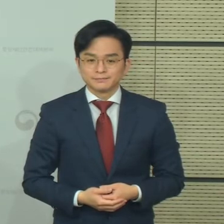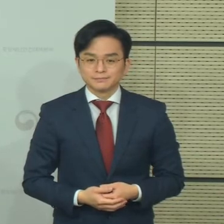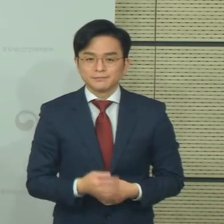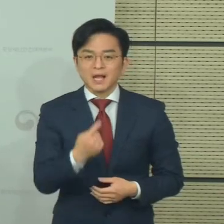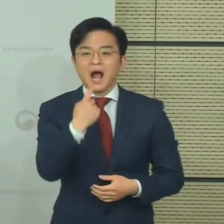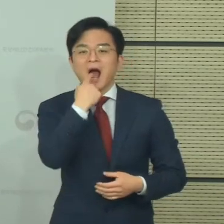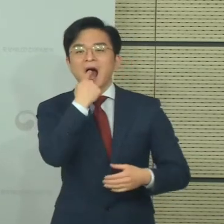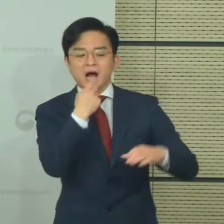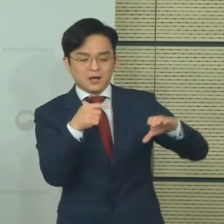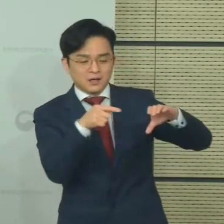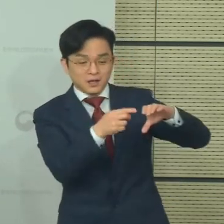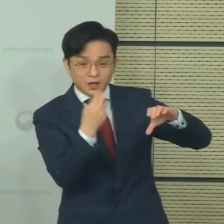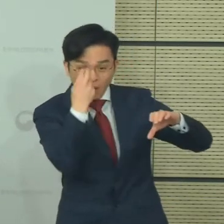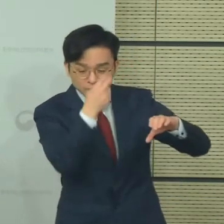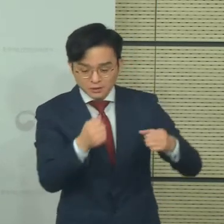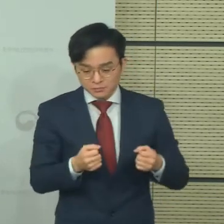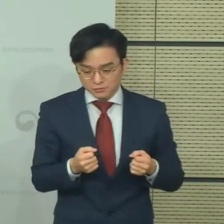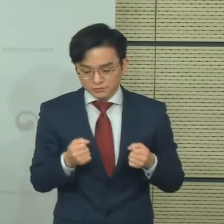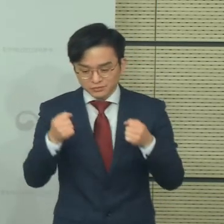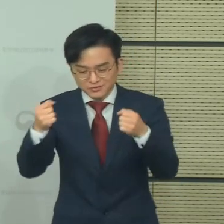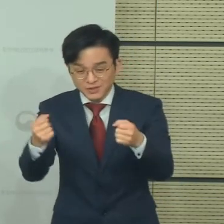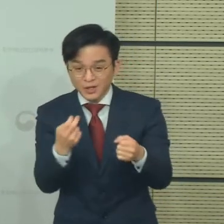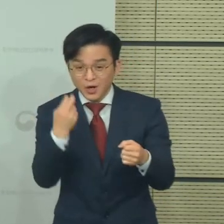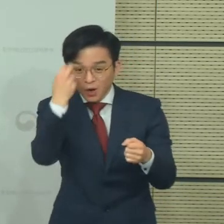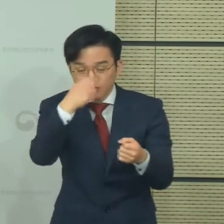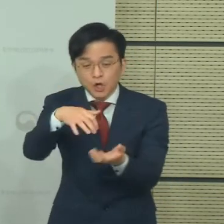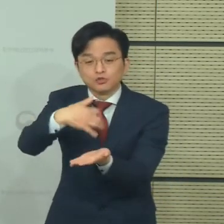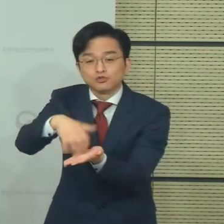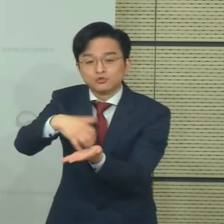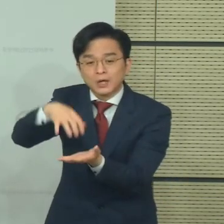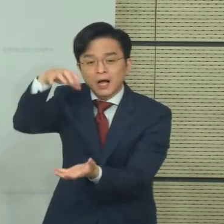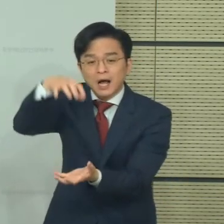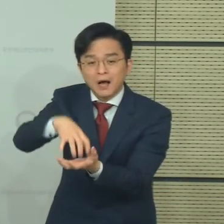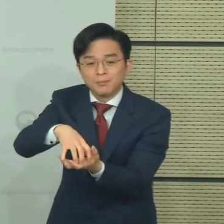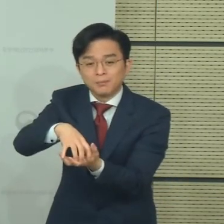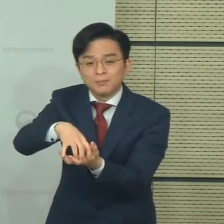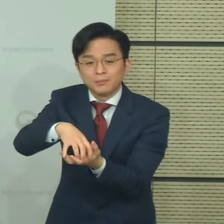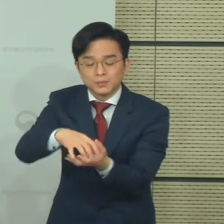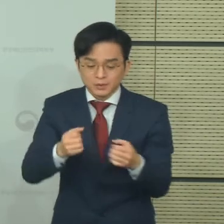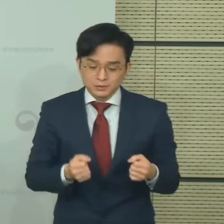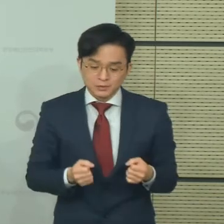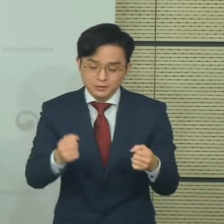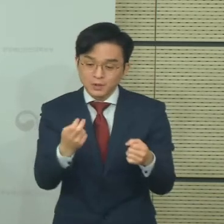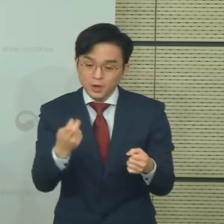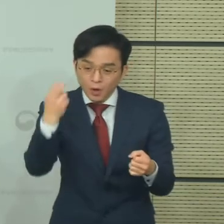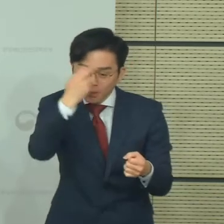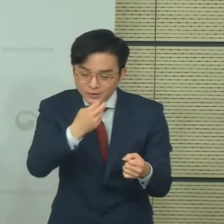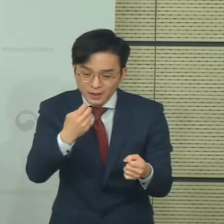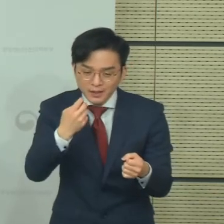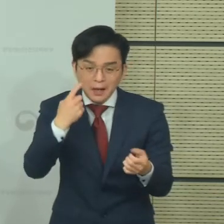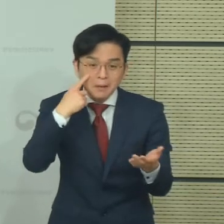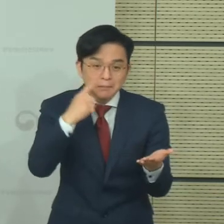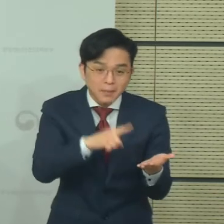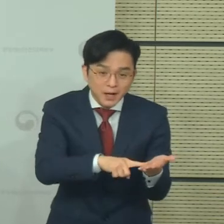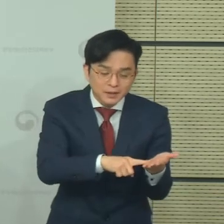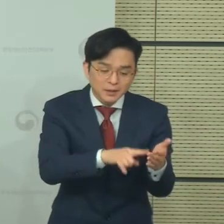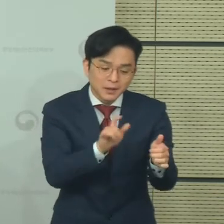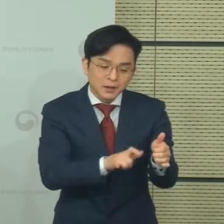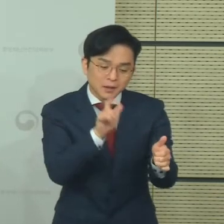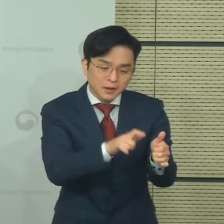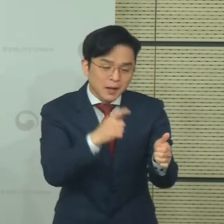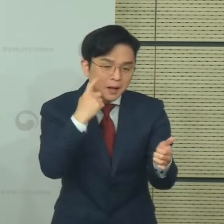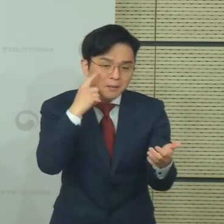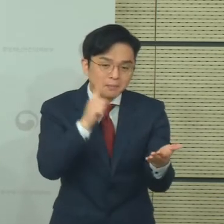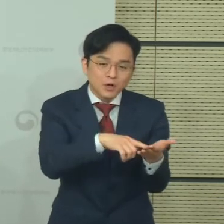건수와 이를 통해 확인된 확진 환자가 몇 명인지 부탁드립니다. 네, 뭐